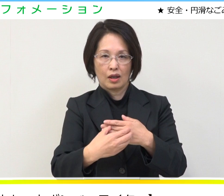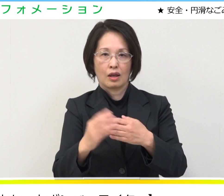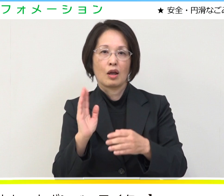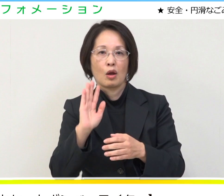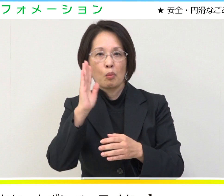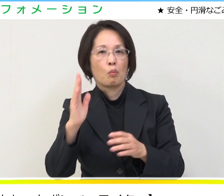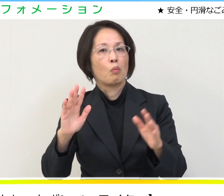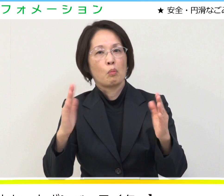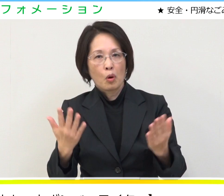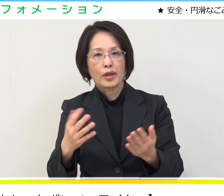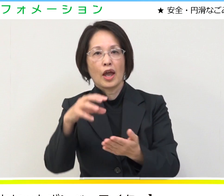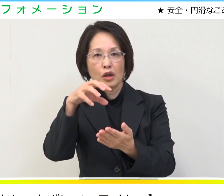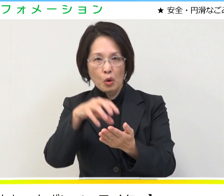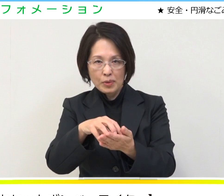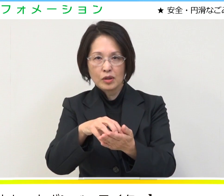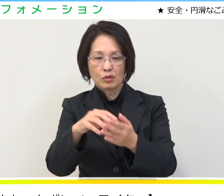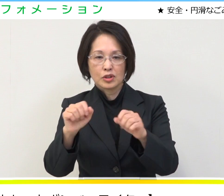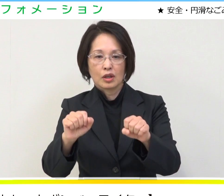ください